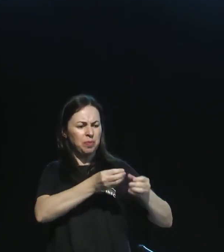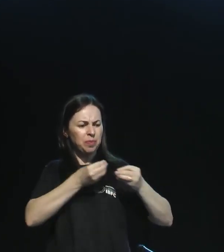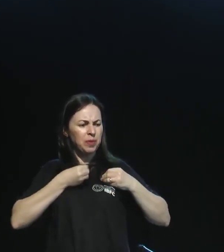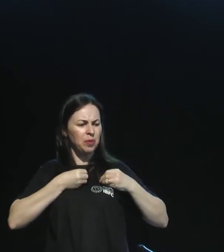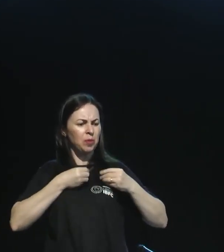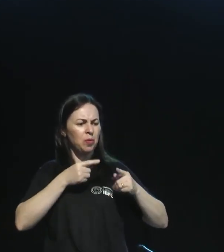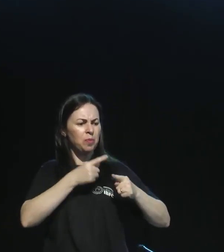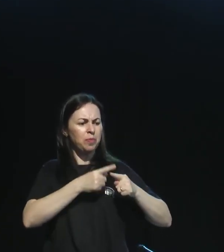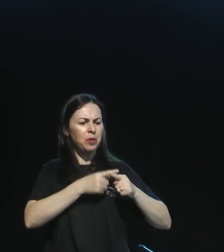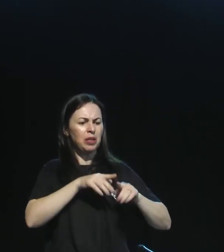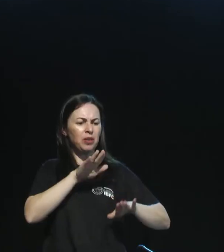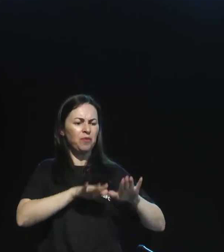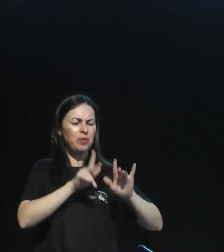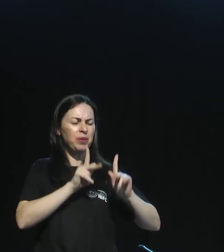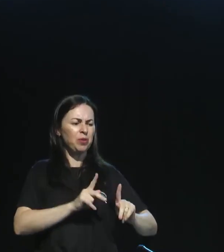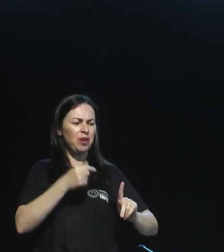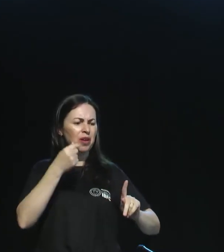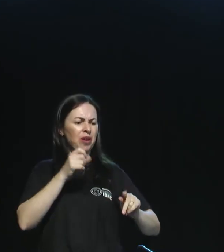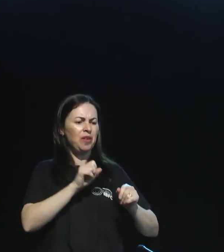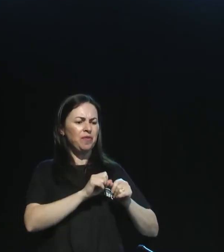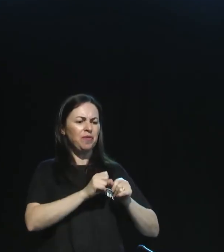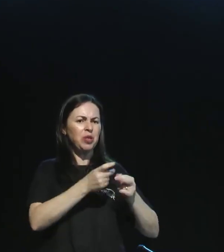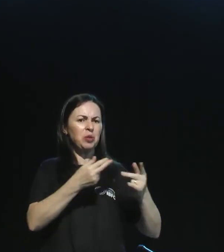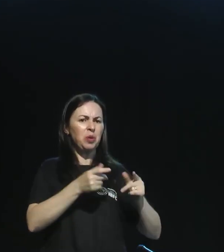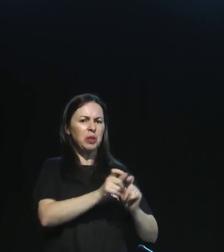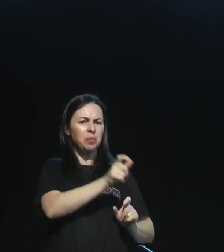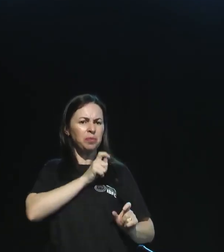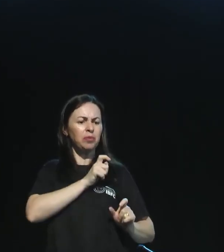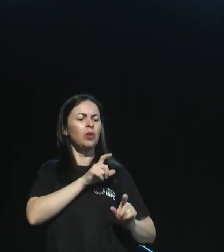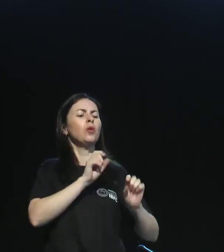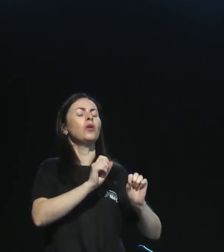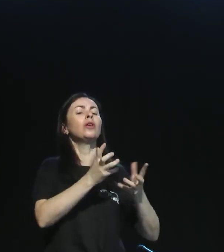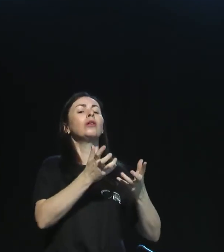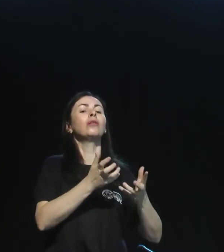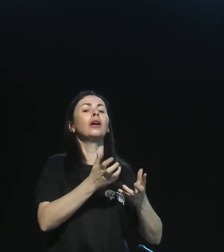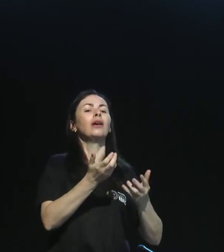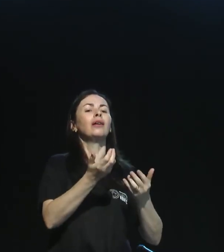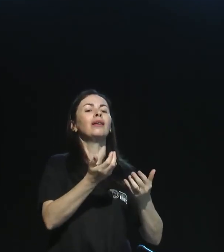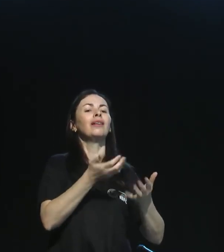alguém lhe feriu. O que você quer ouvir?